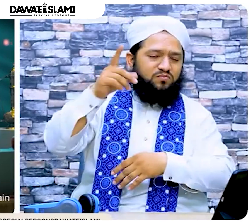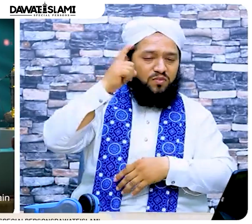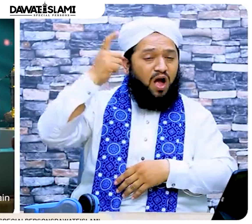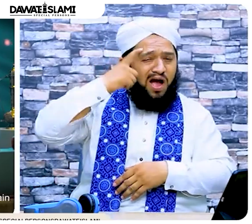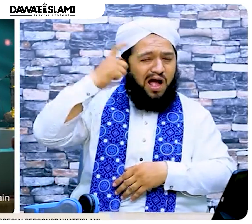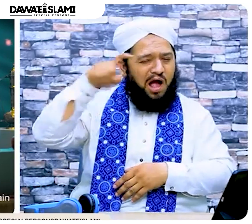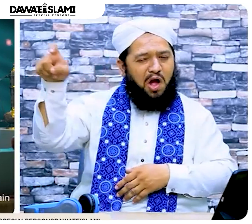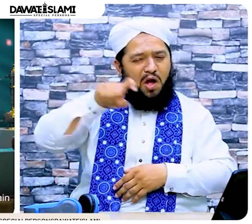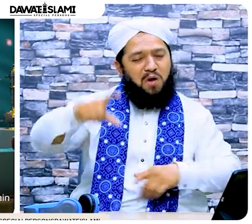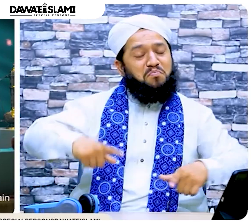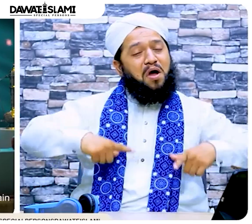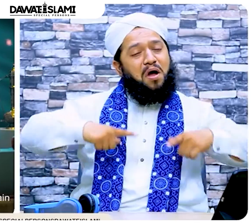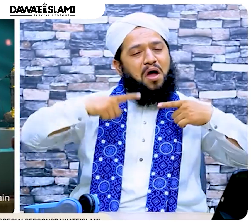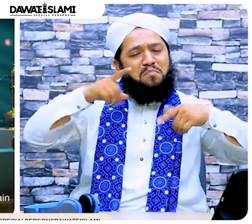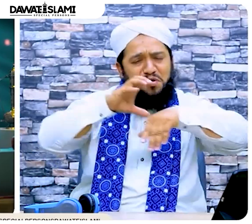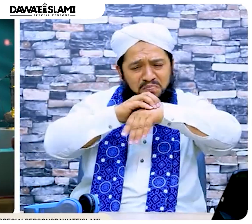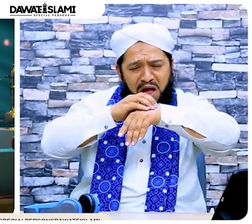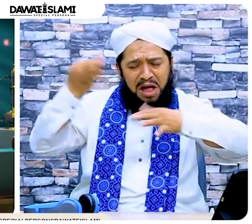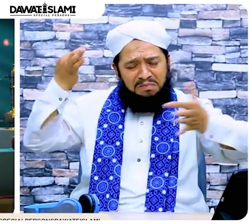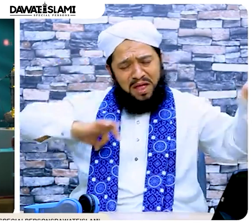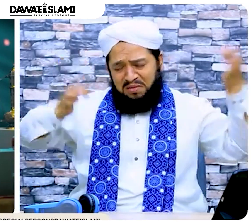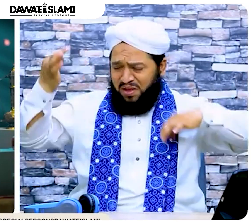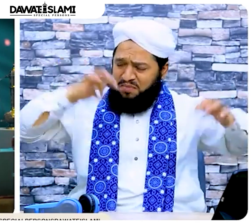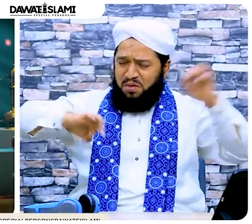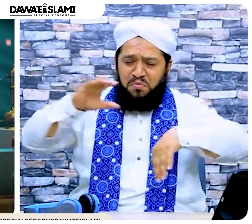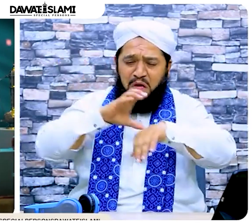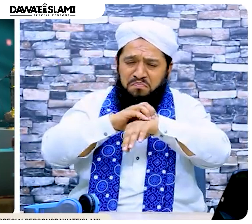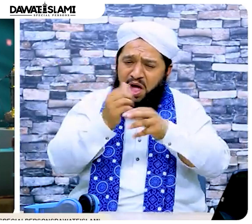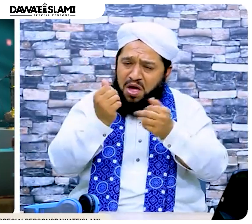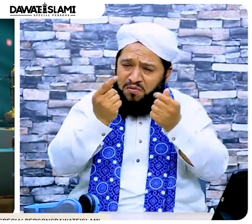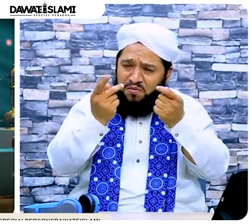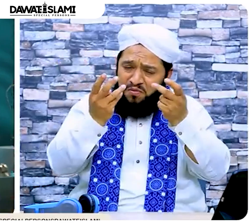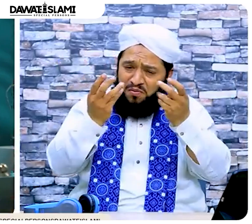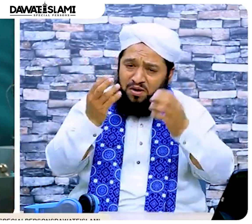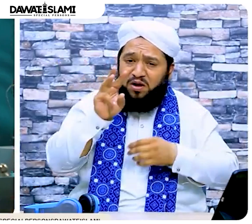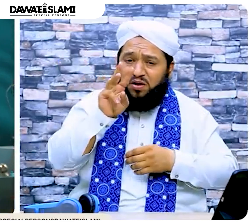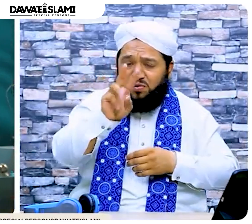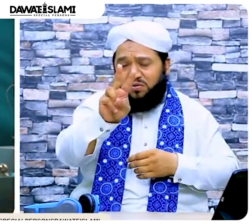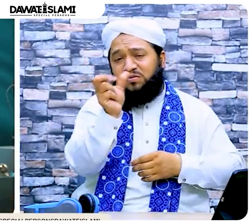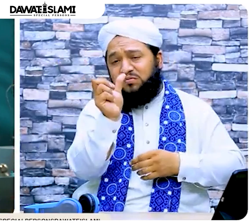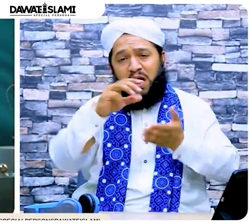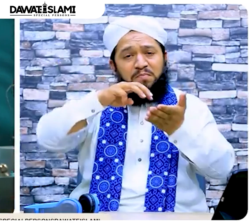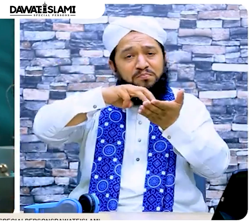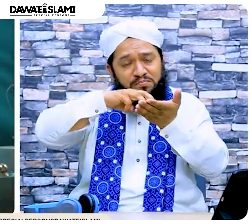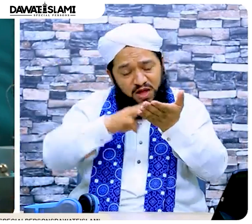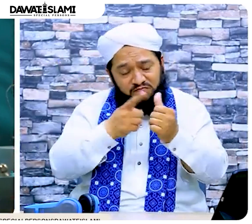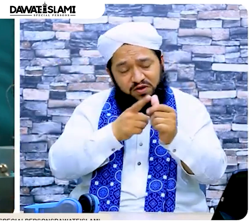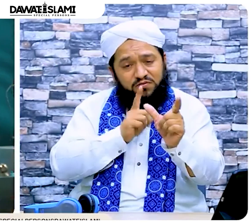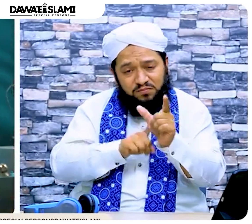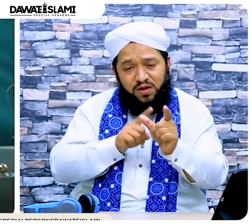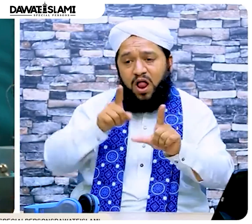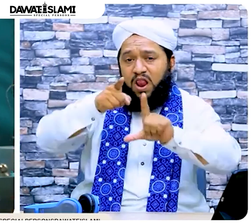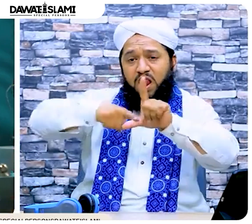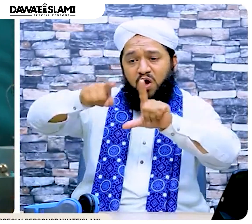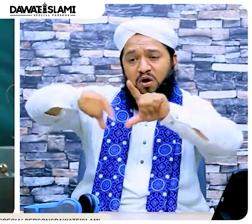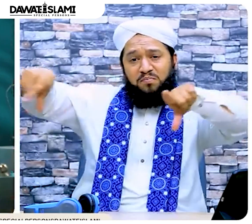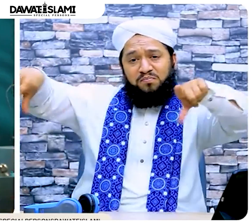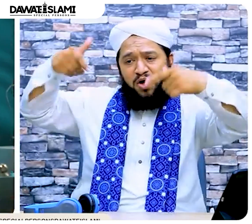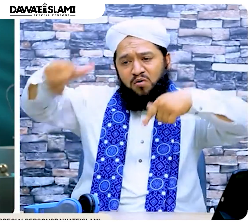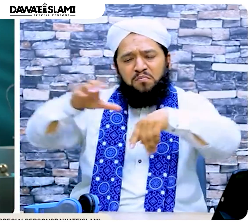جھوٹے نبوت کے دعوے داروں کی طرح مرزا غلام قادیانی نے بھی کچھ پیشن گوئیاں کی تھیں، مگر ان کا انجام مسیلمہ کذاب کی طرح ہی